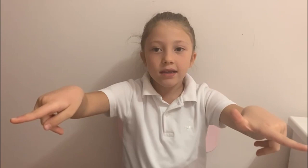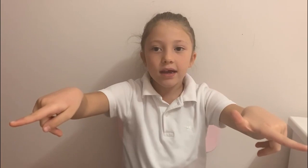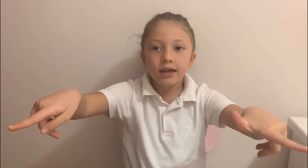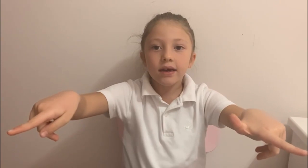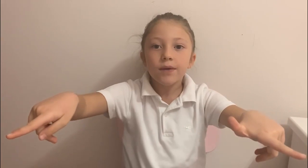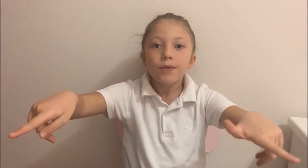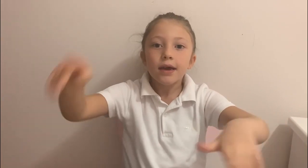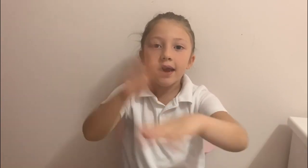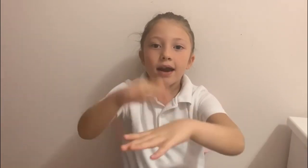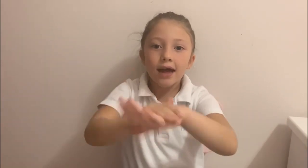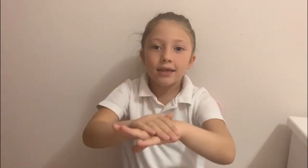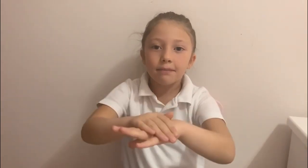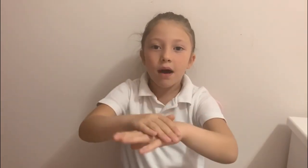farkındalık yaratma ve